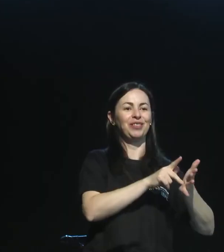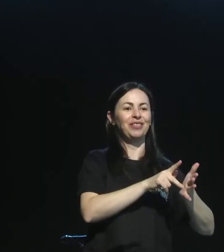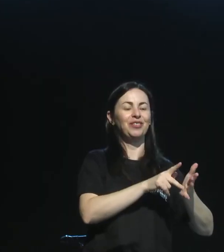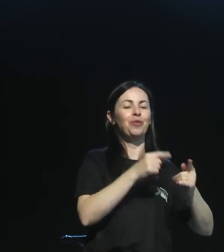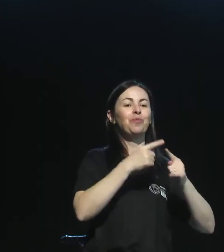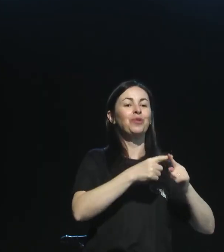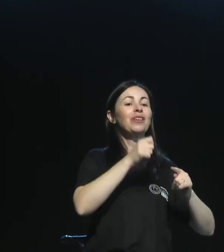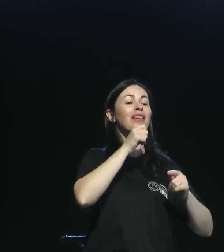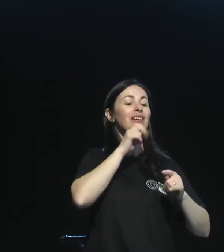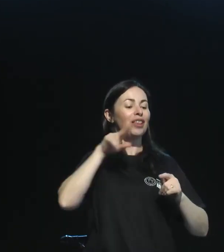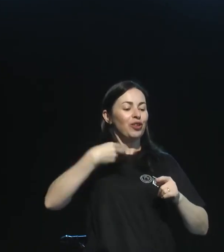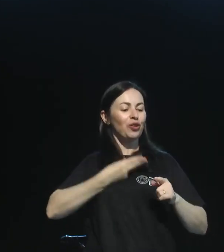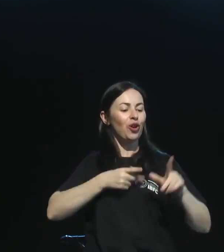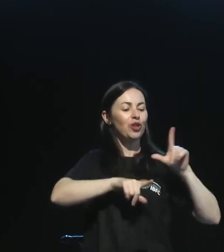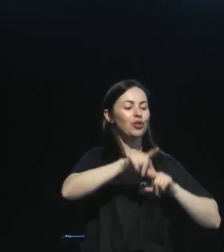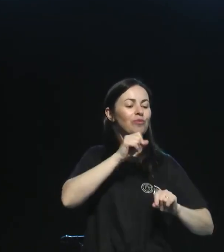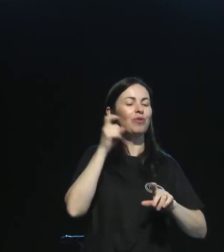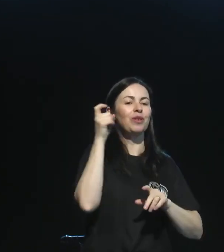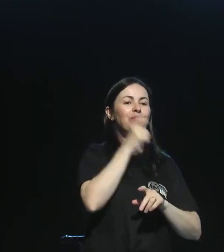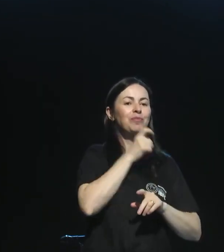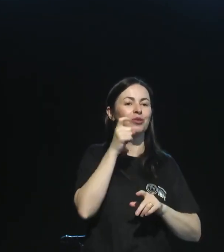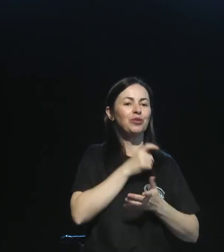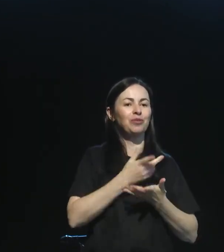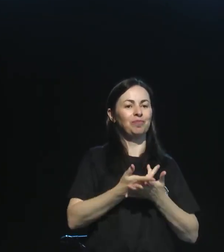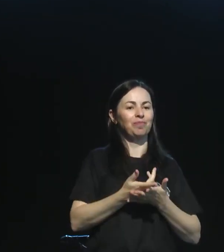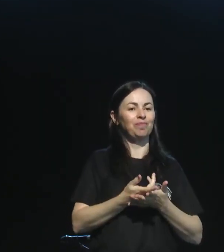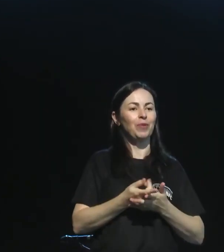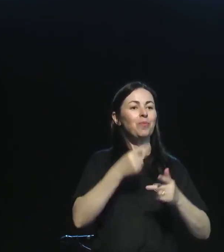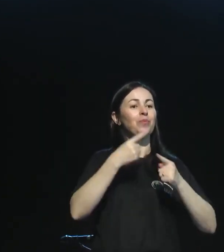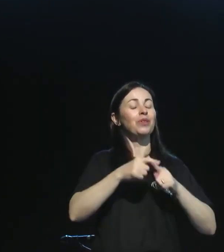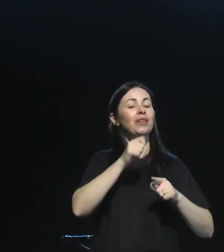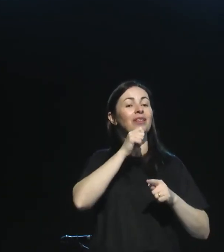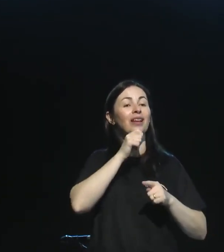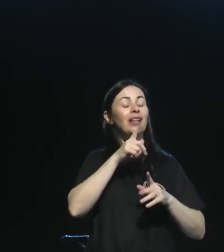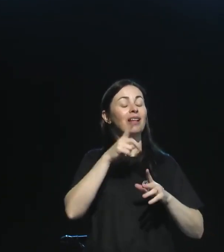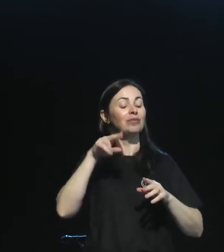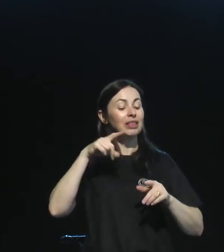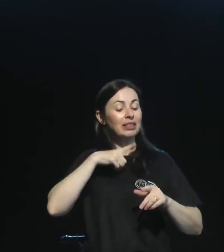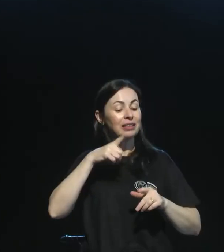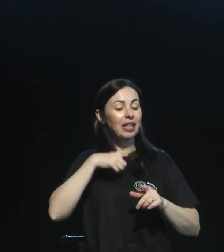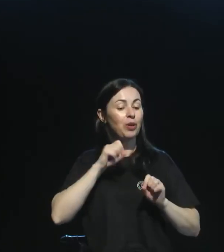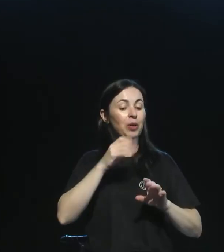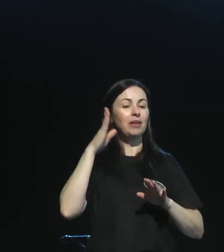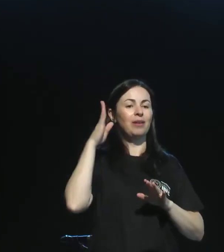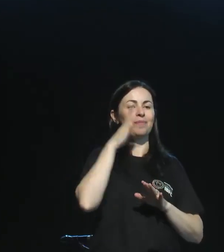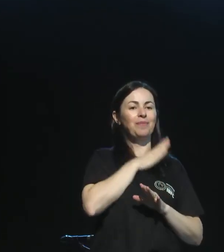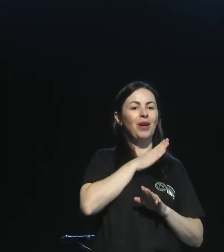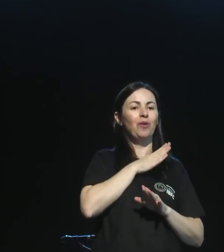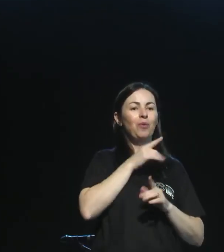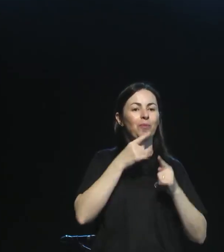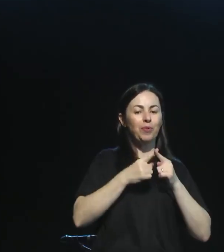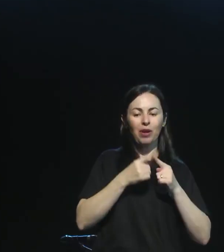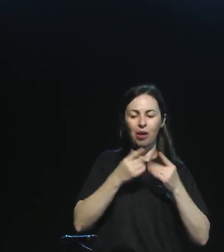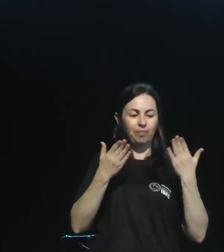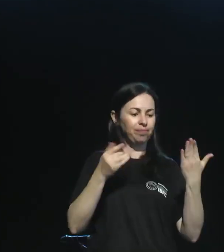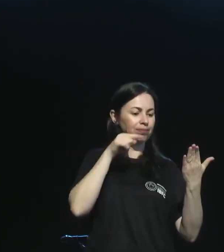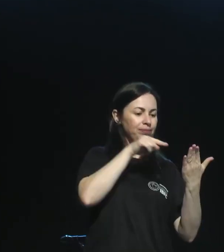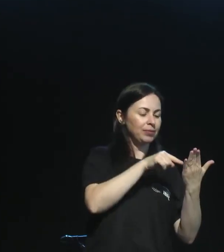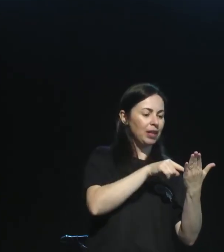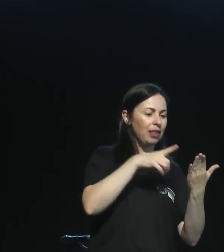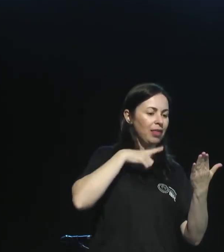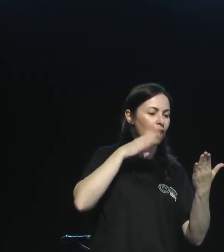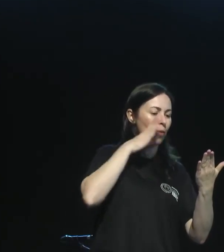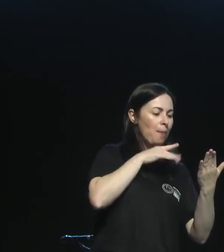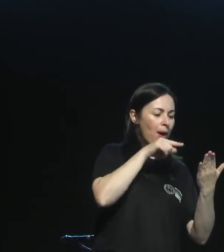continua escolhendo o que engana, continua escolhendo o que é ruim, em detrimento da verdade de Deus.